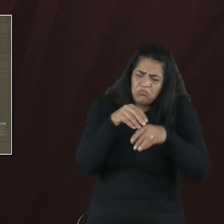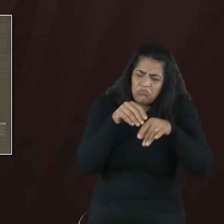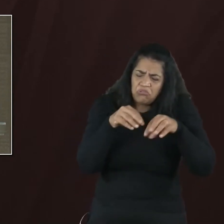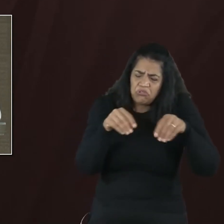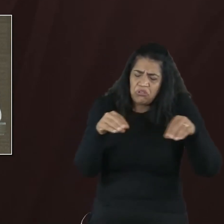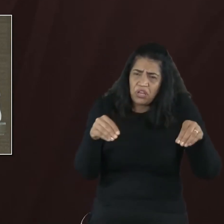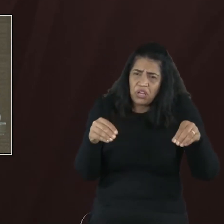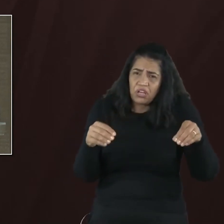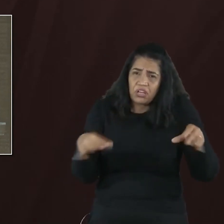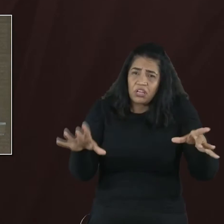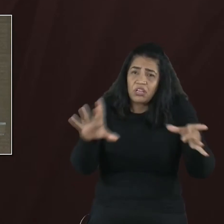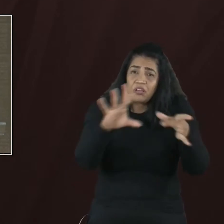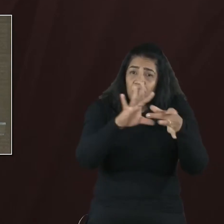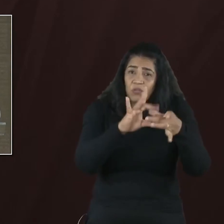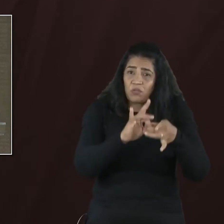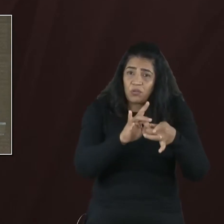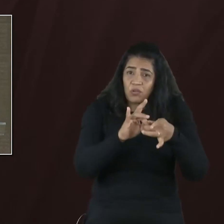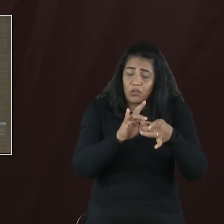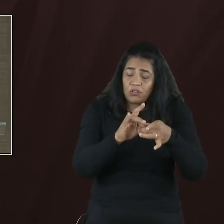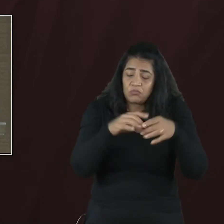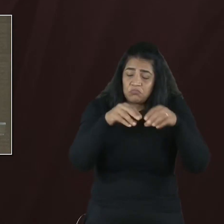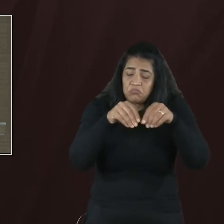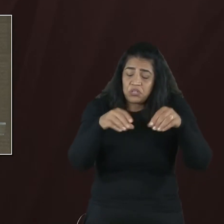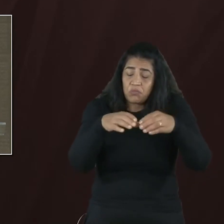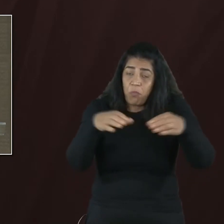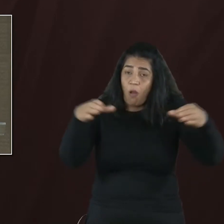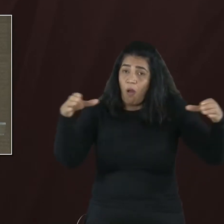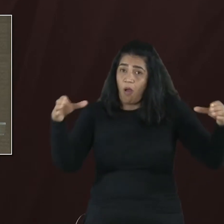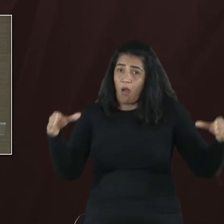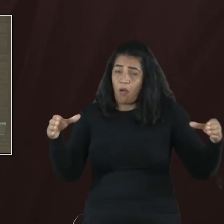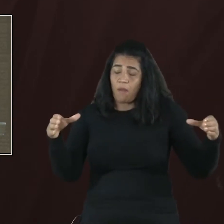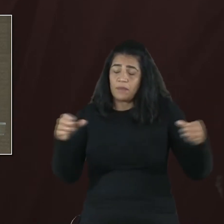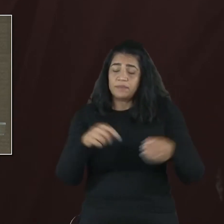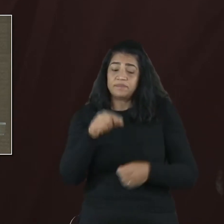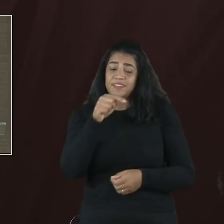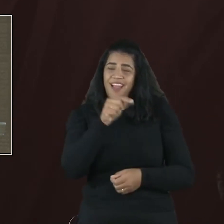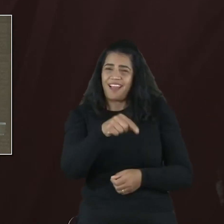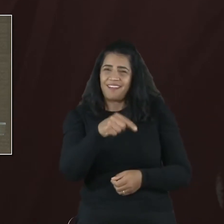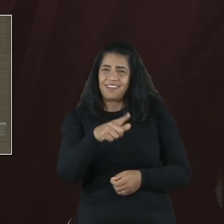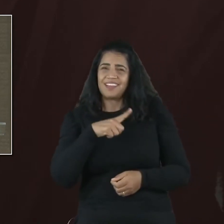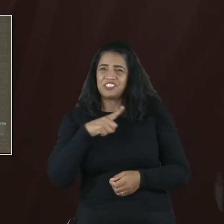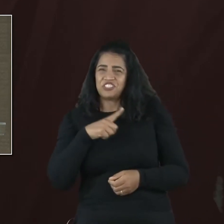de terra. Então ali acontecia